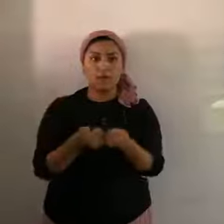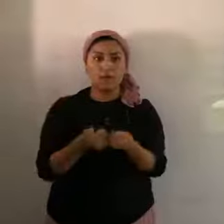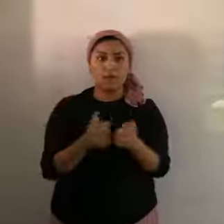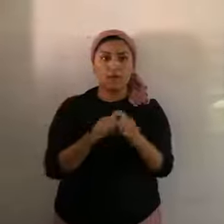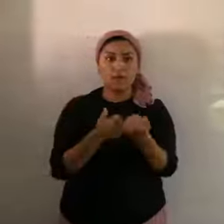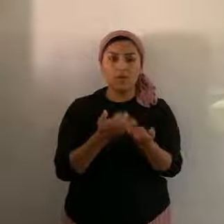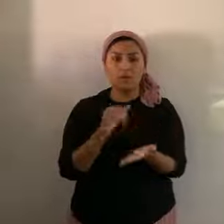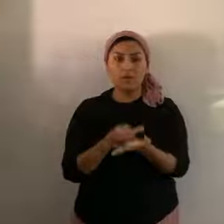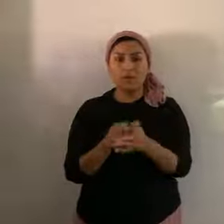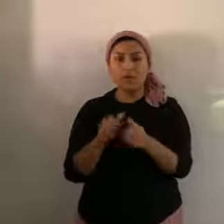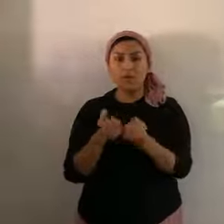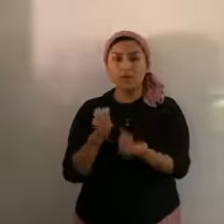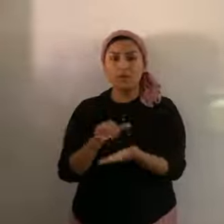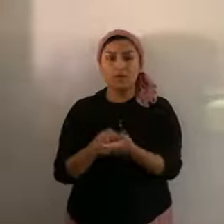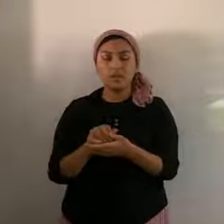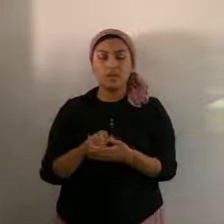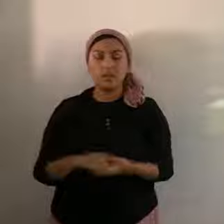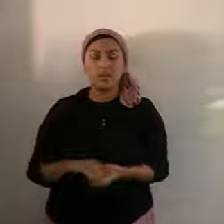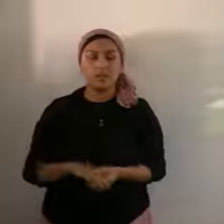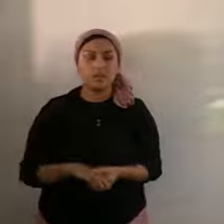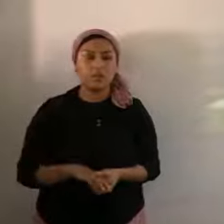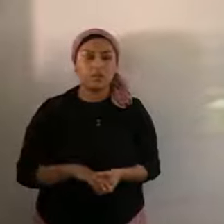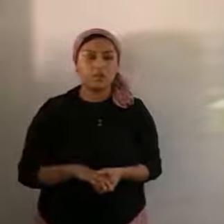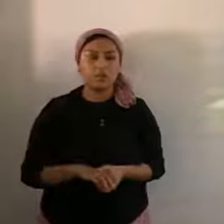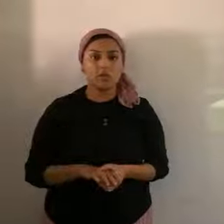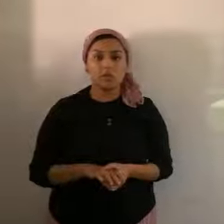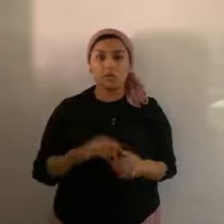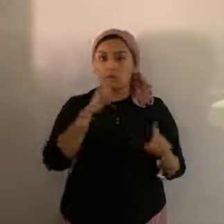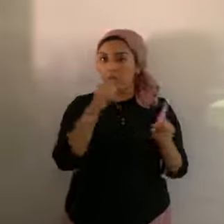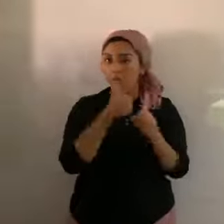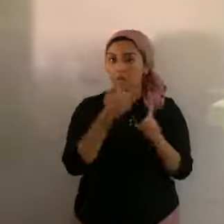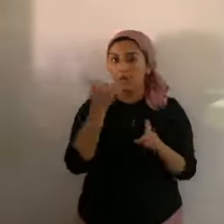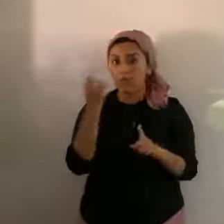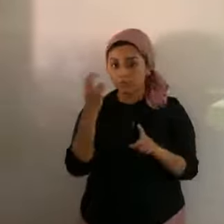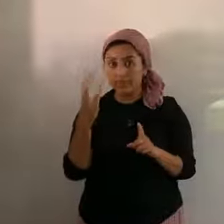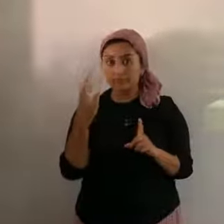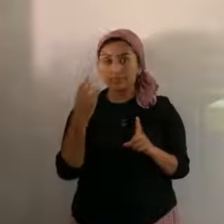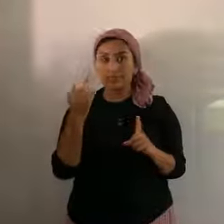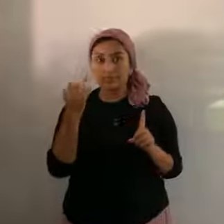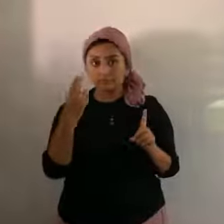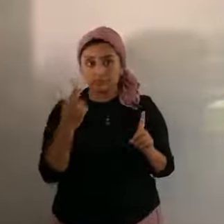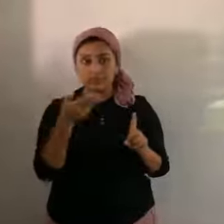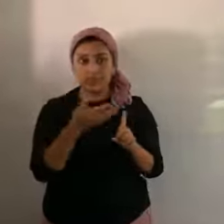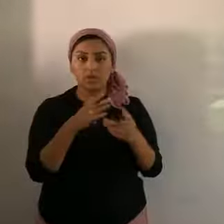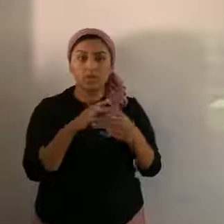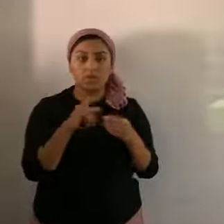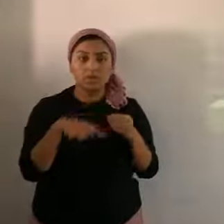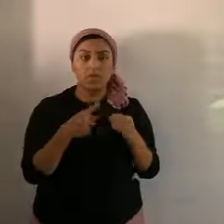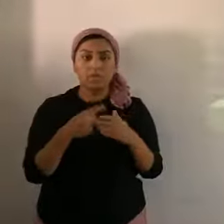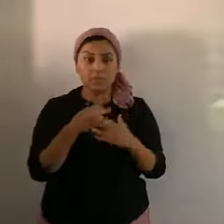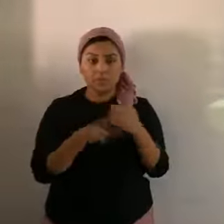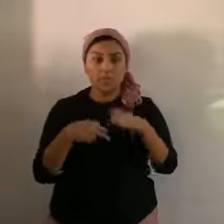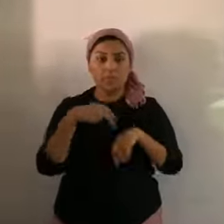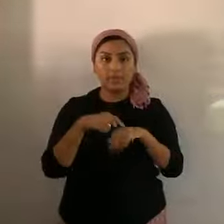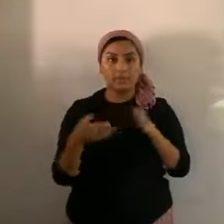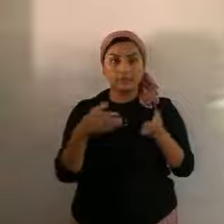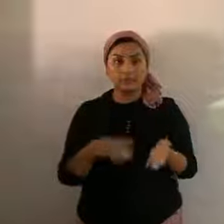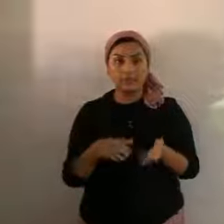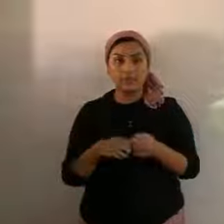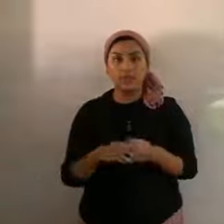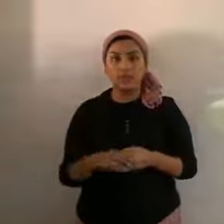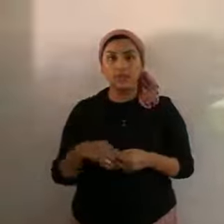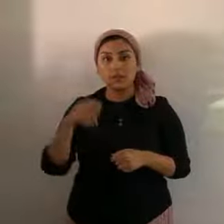¿Cómo es eso? ¿Cómo? O sea, no habló él, Yahshua Yahweh, sobre la resurrección de los muertos,